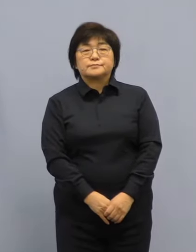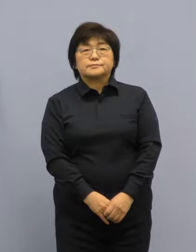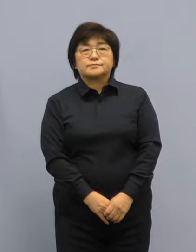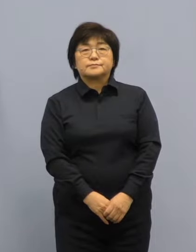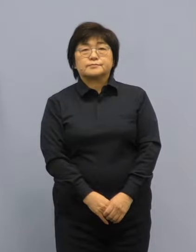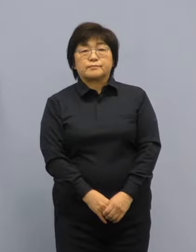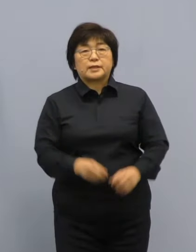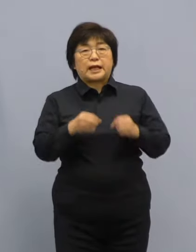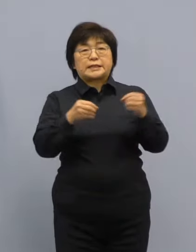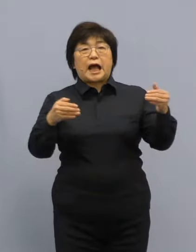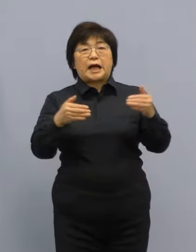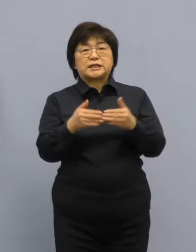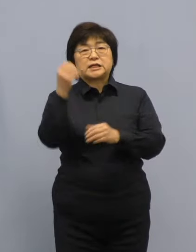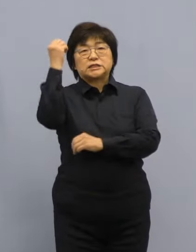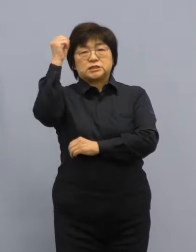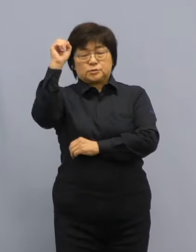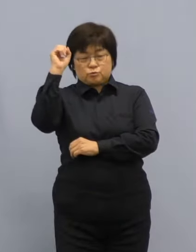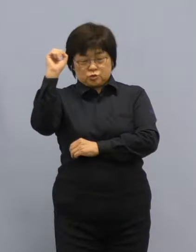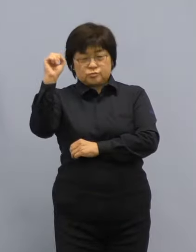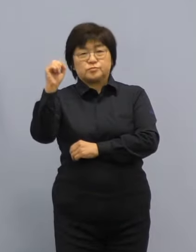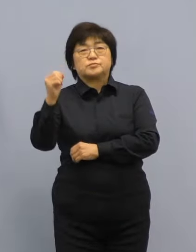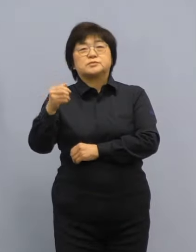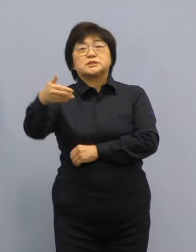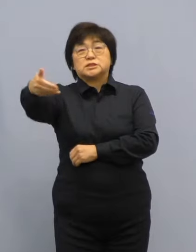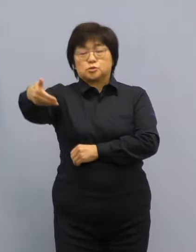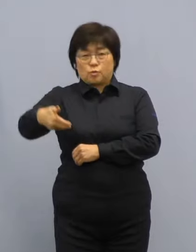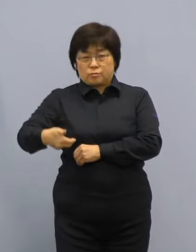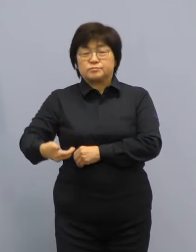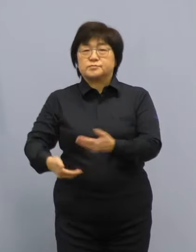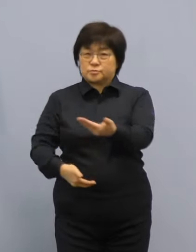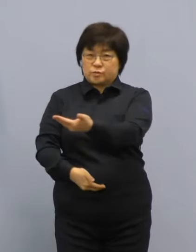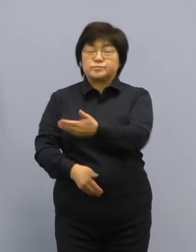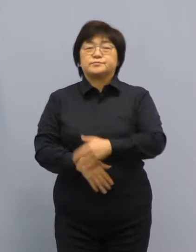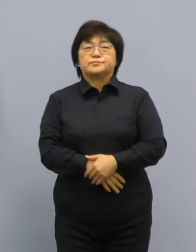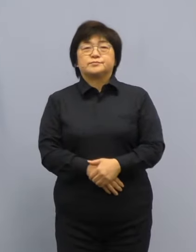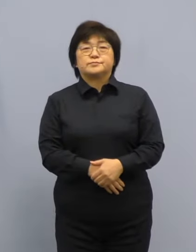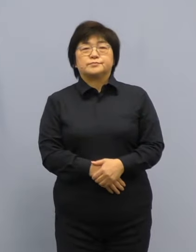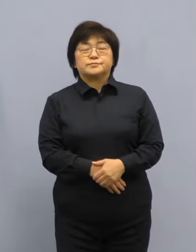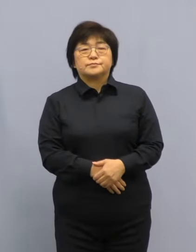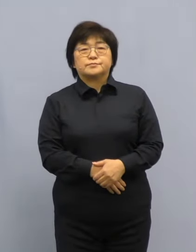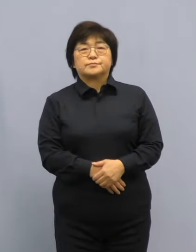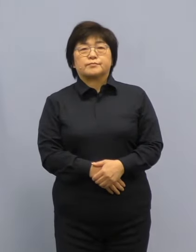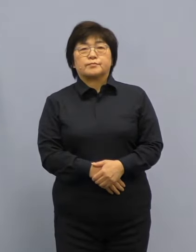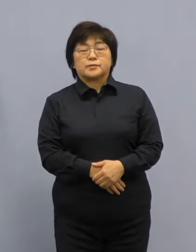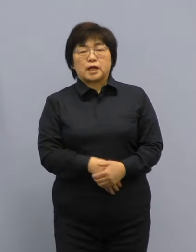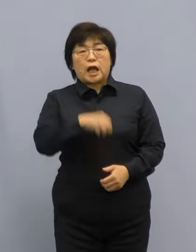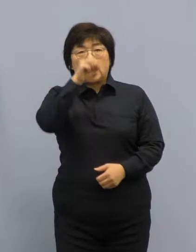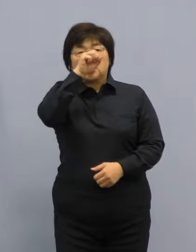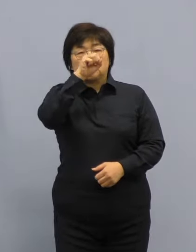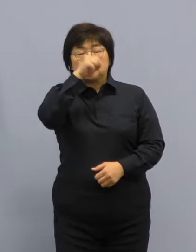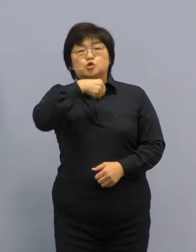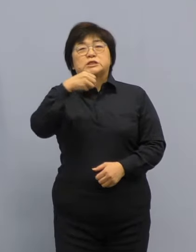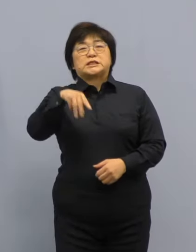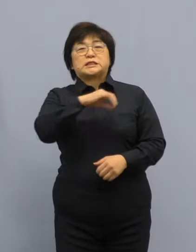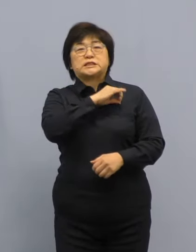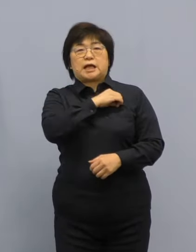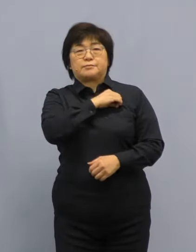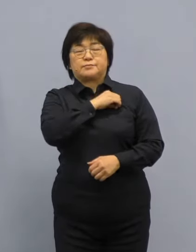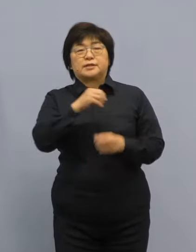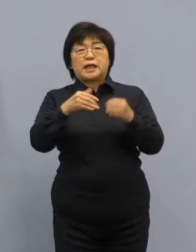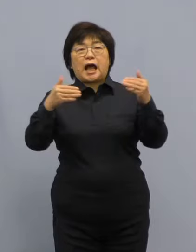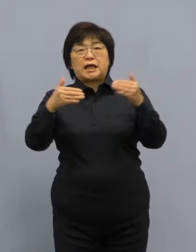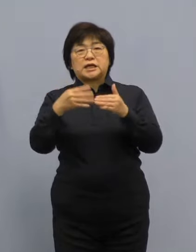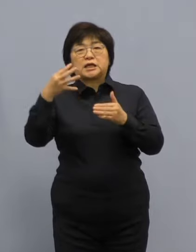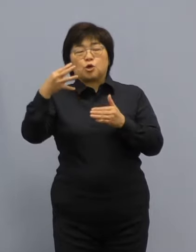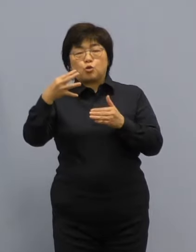幹事社の長崎新聞の田下です、はい、よろしくお願いします、はい、まず衆院の、補欠選挙についてお伺いします、はい、長崎4区補選